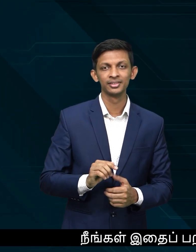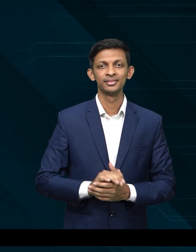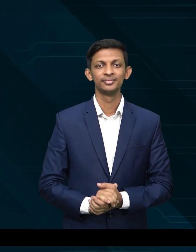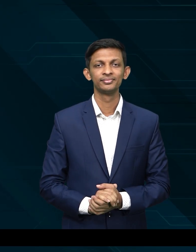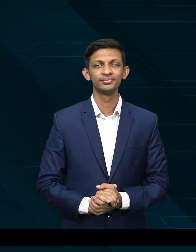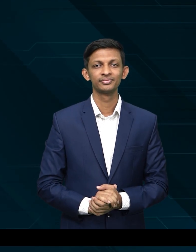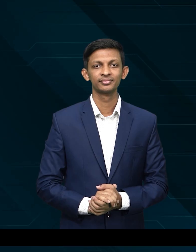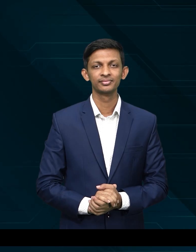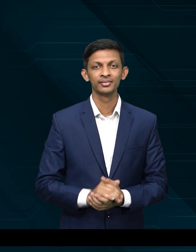உலோகம்,